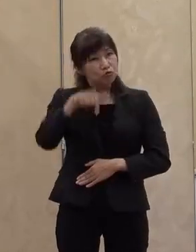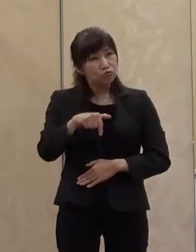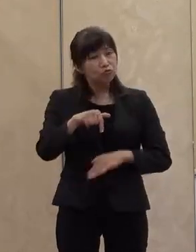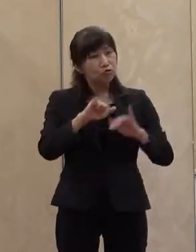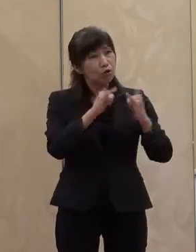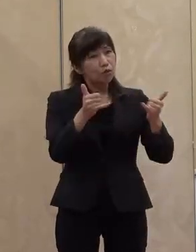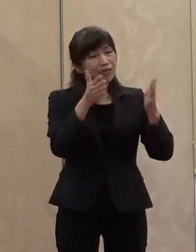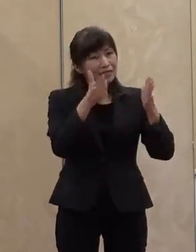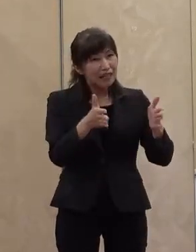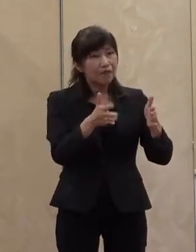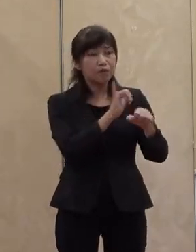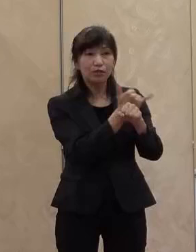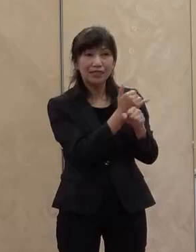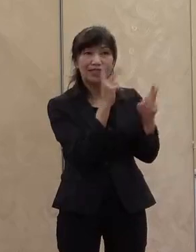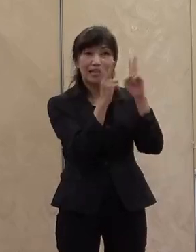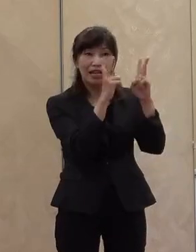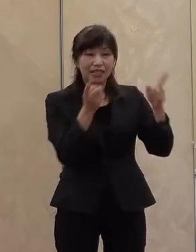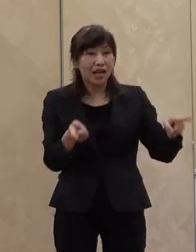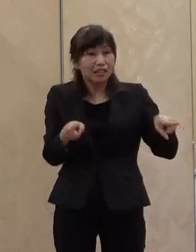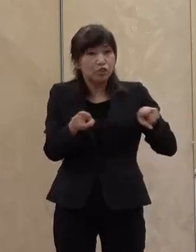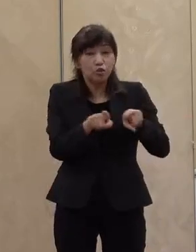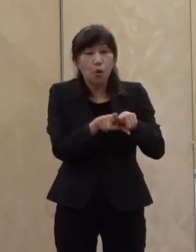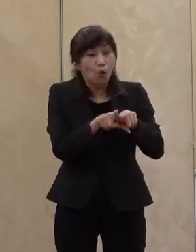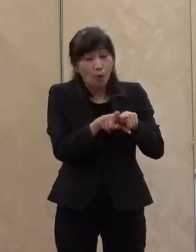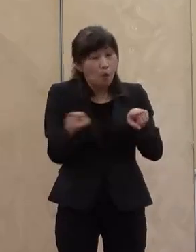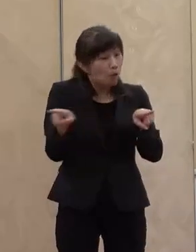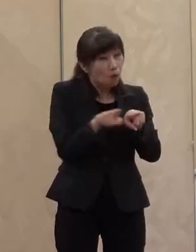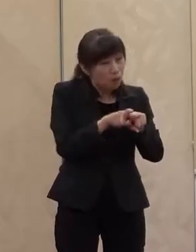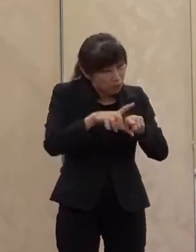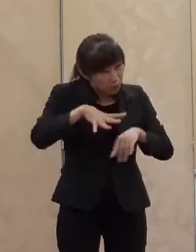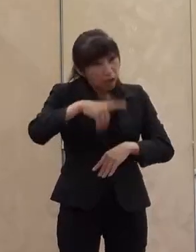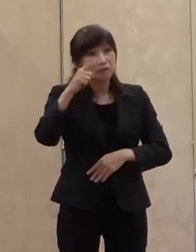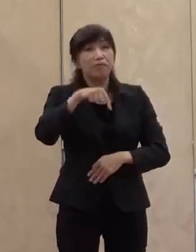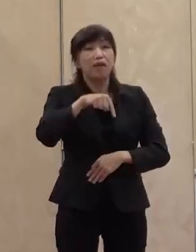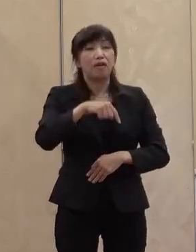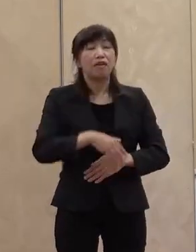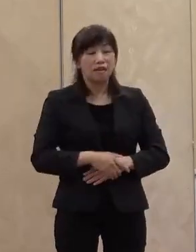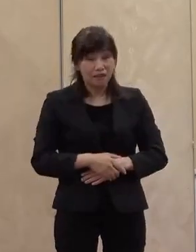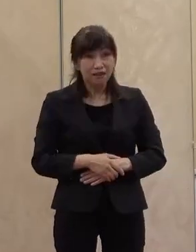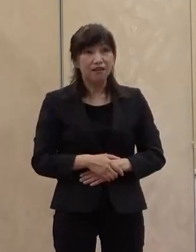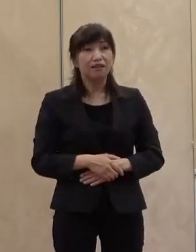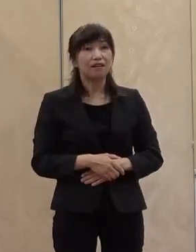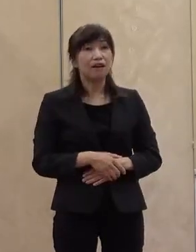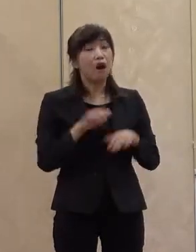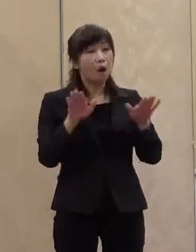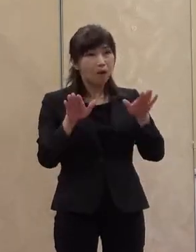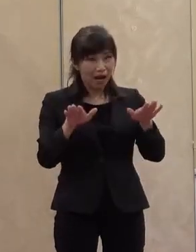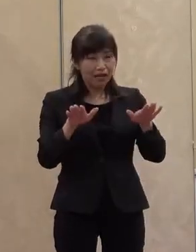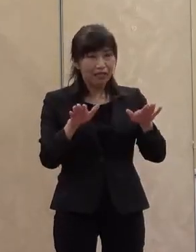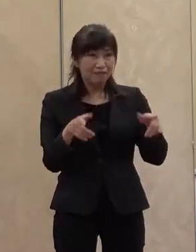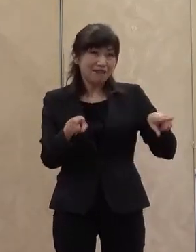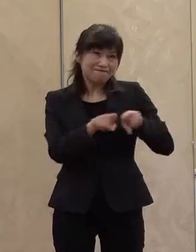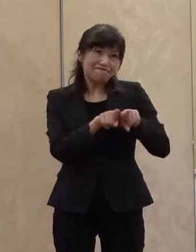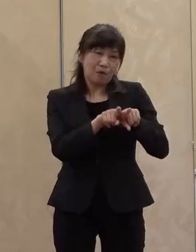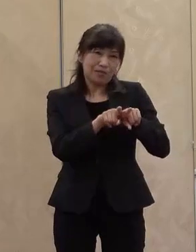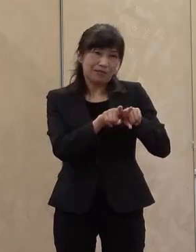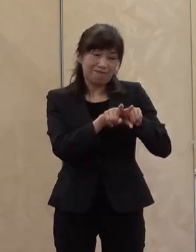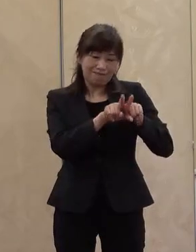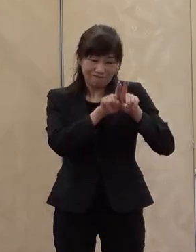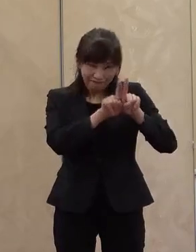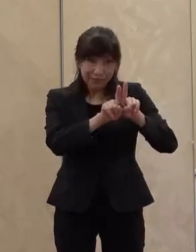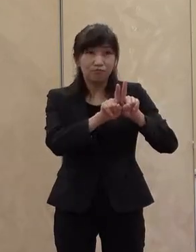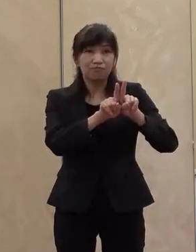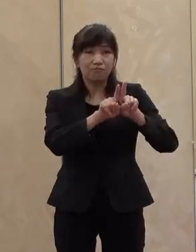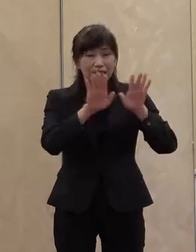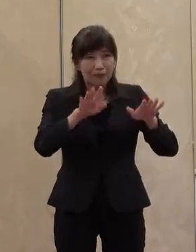材会社がくっつくということはなかったわけですけども、交わることもなかったわけですけど、まあ、今回は交わっていこう、この緊急時